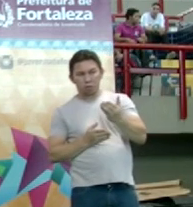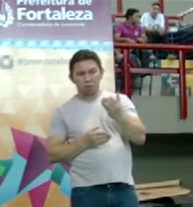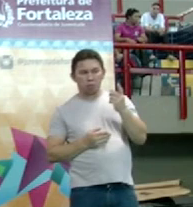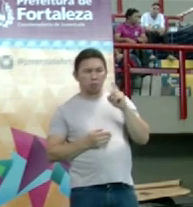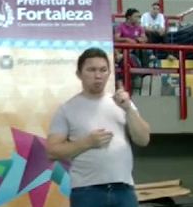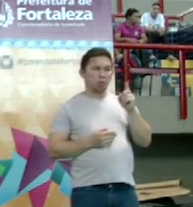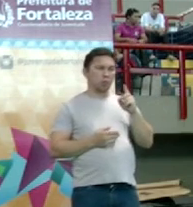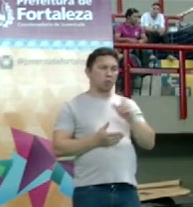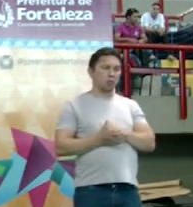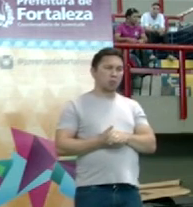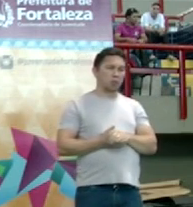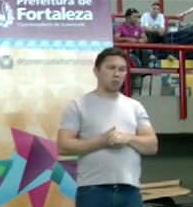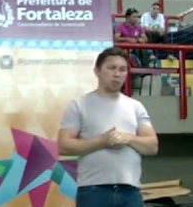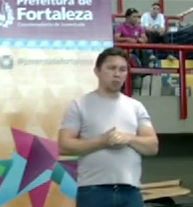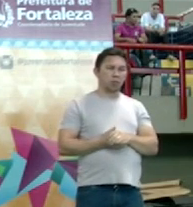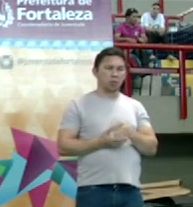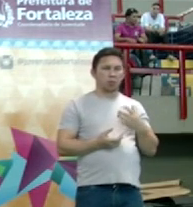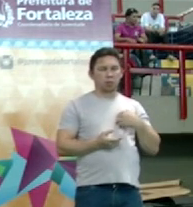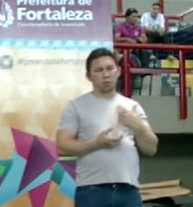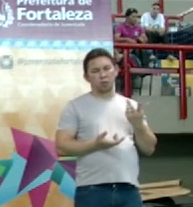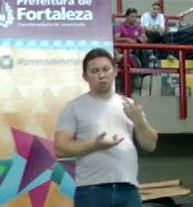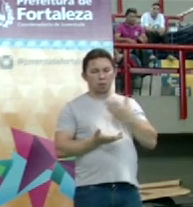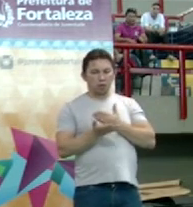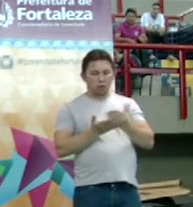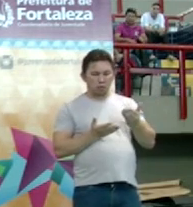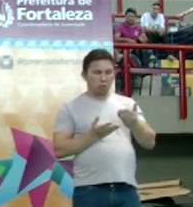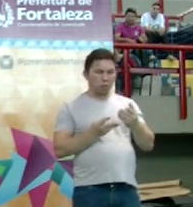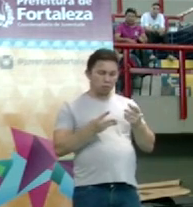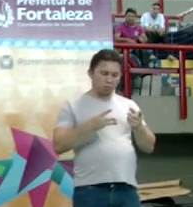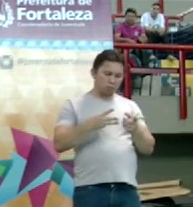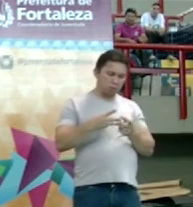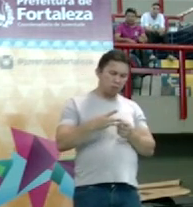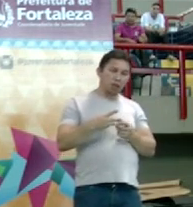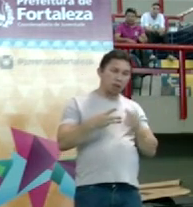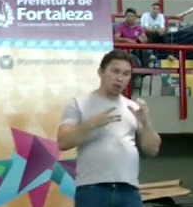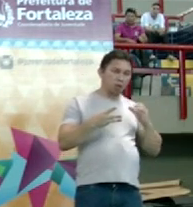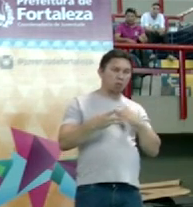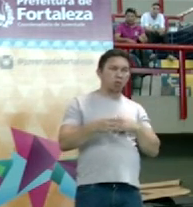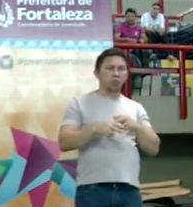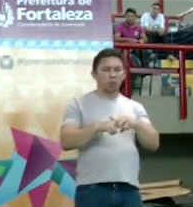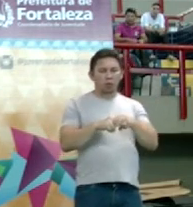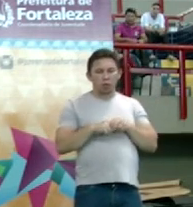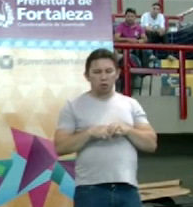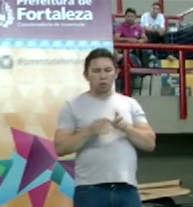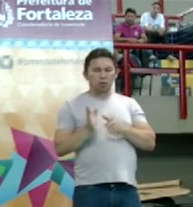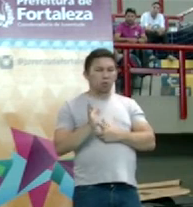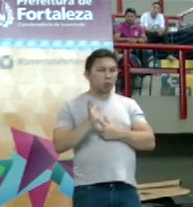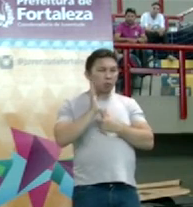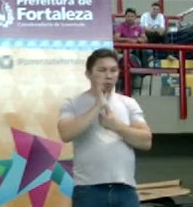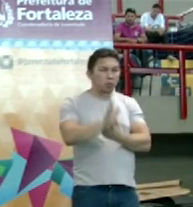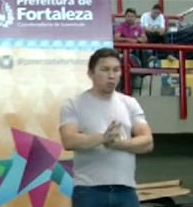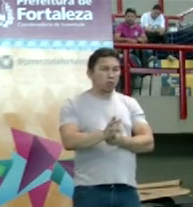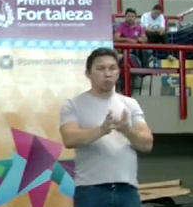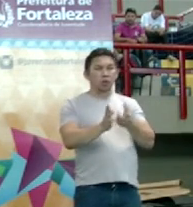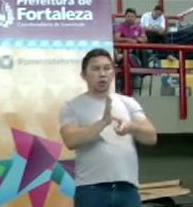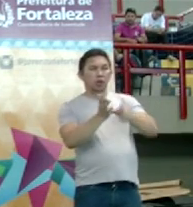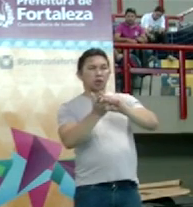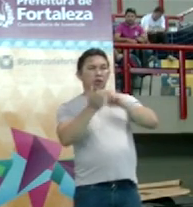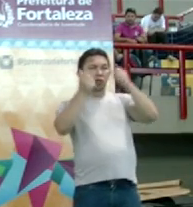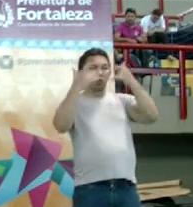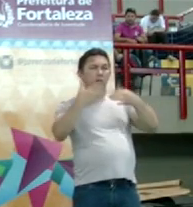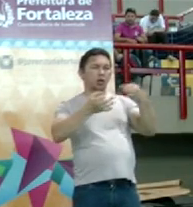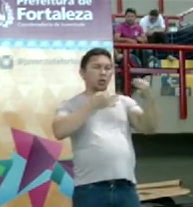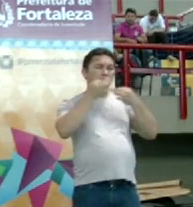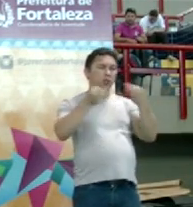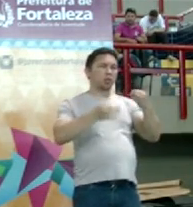começar a conclusão, a gente usa, portanto, conforme o exposto, de acordo com as ideias anteriores.